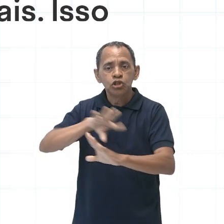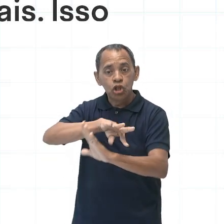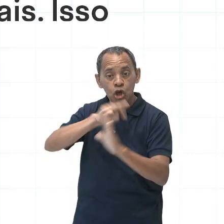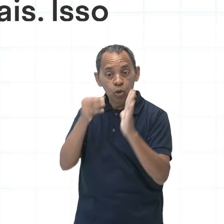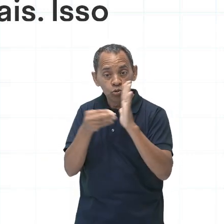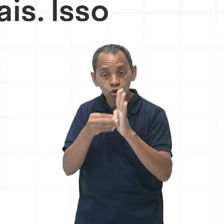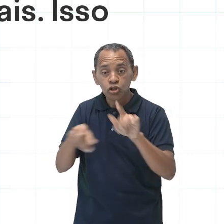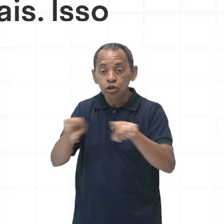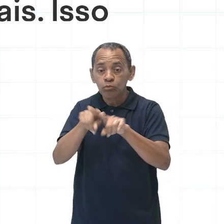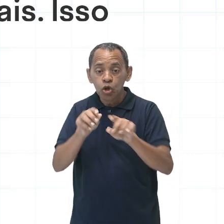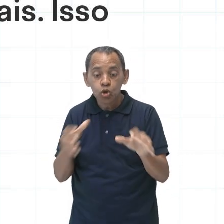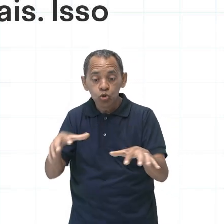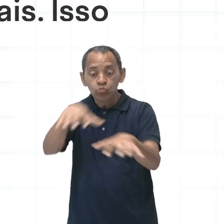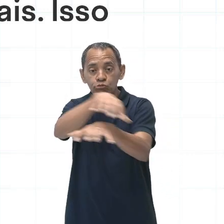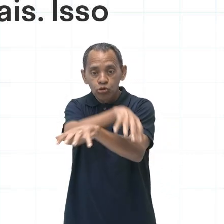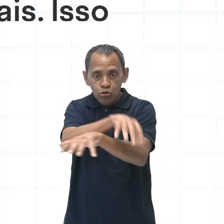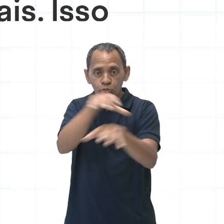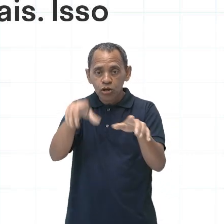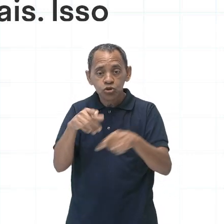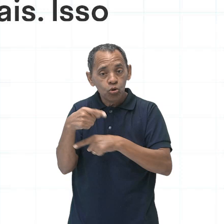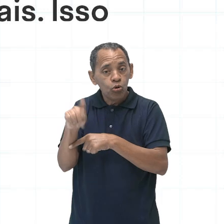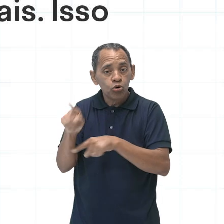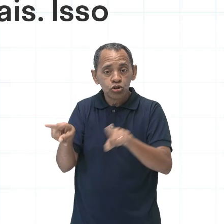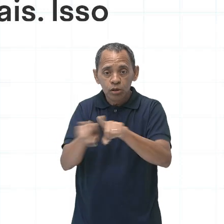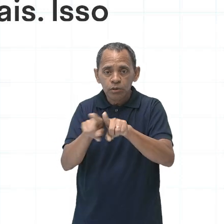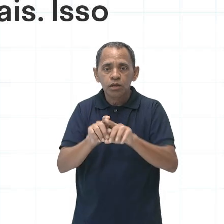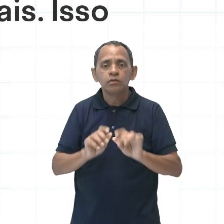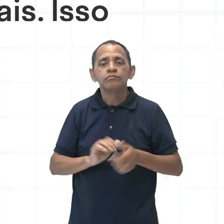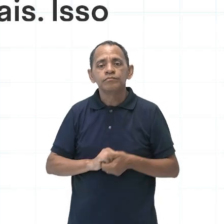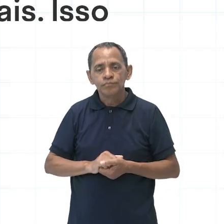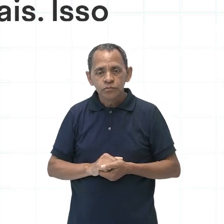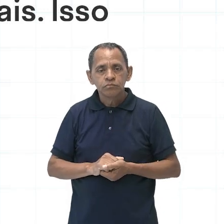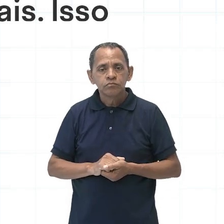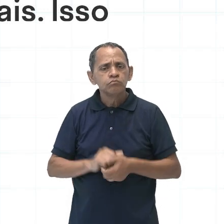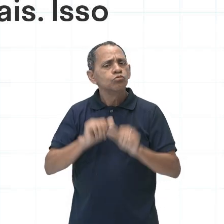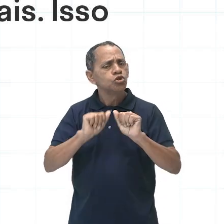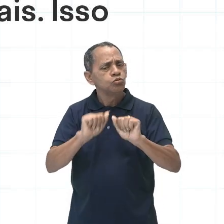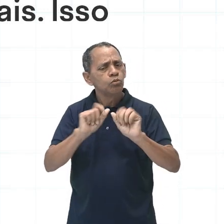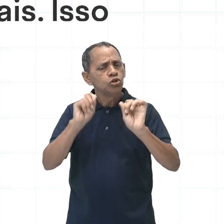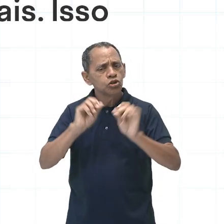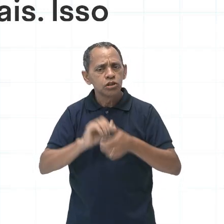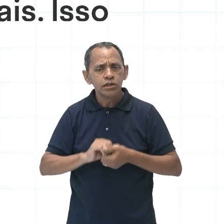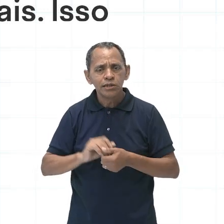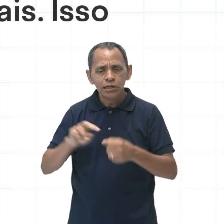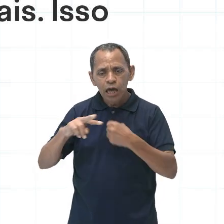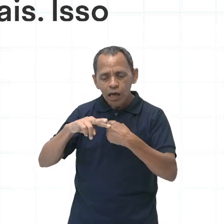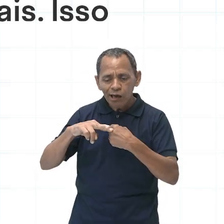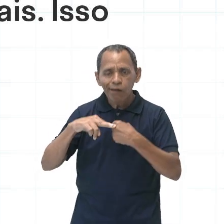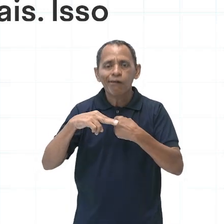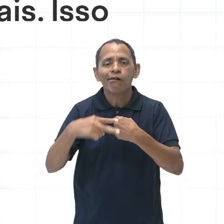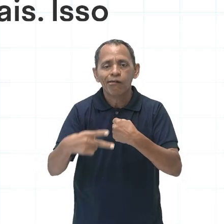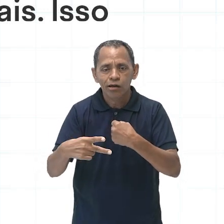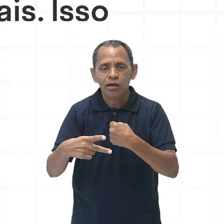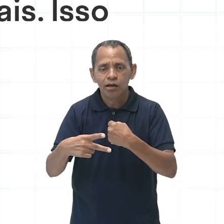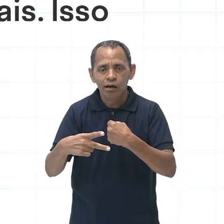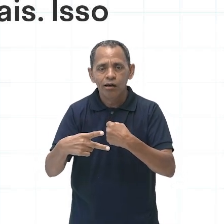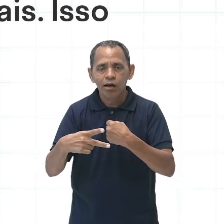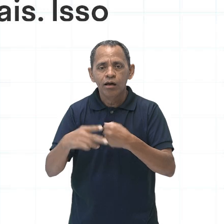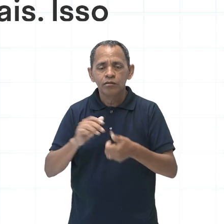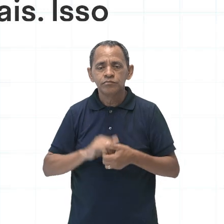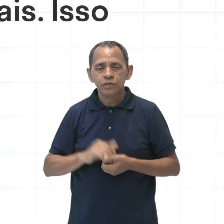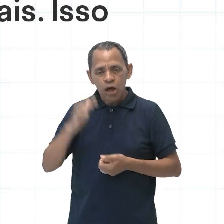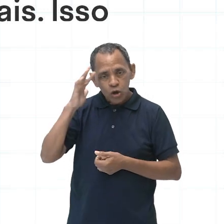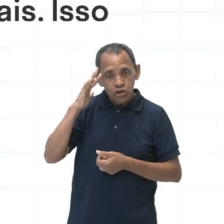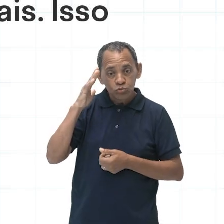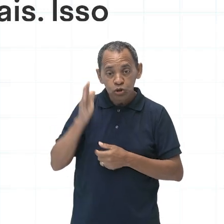outros biomas, né? Isso possivelmente ocasionará problemas econômicos futuros, uma